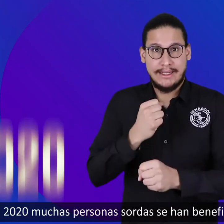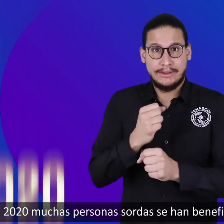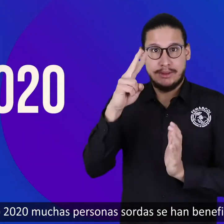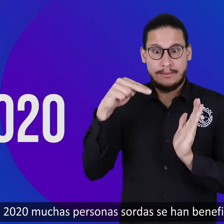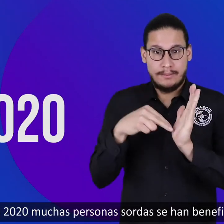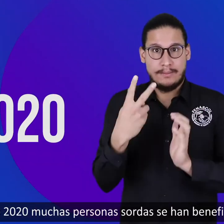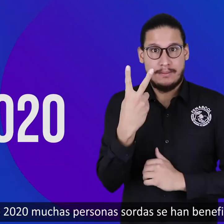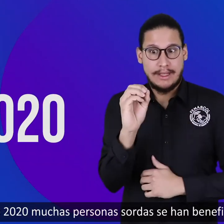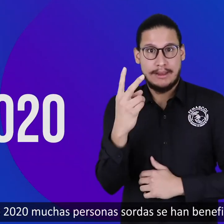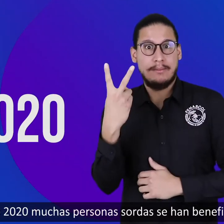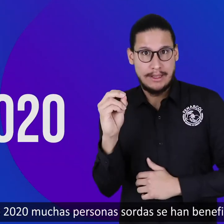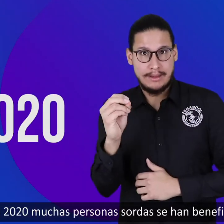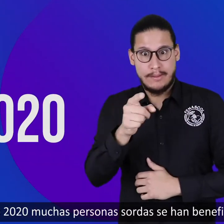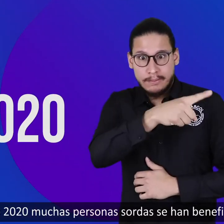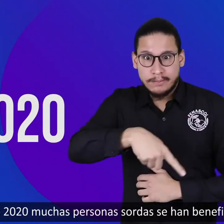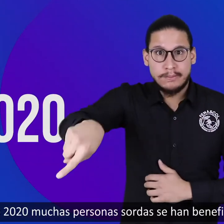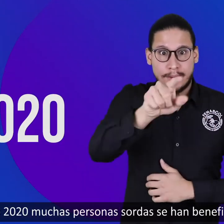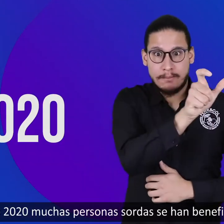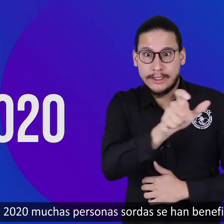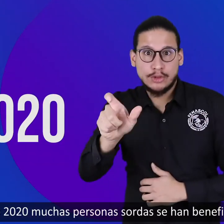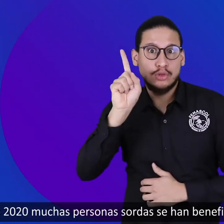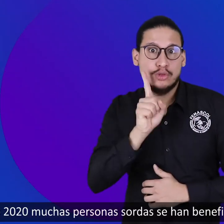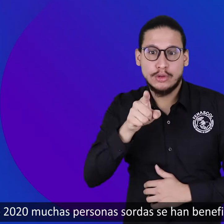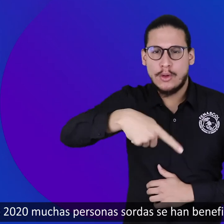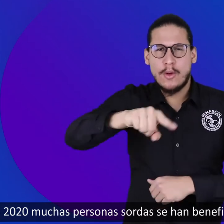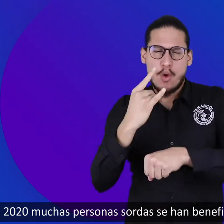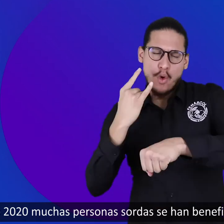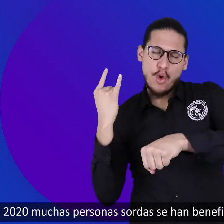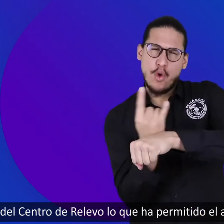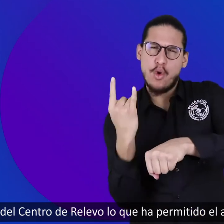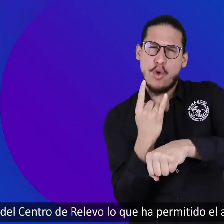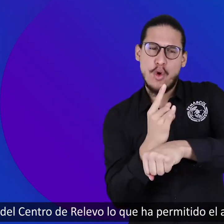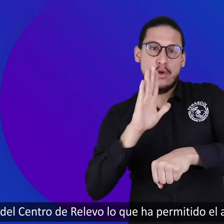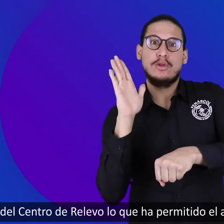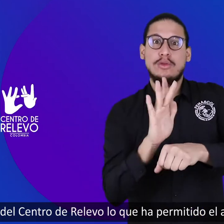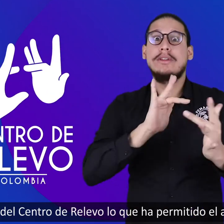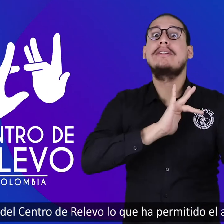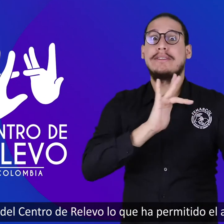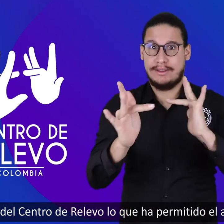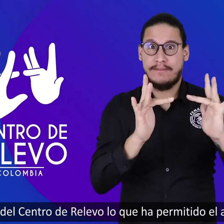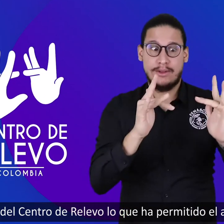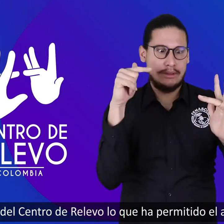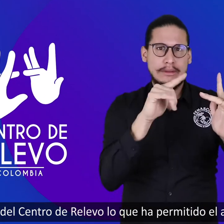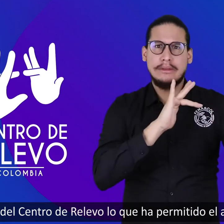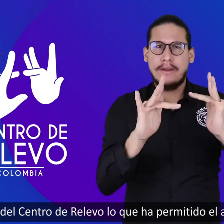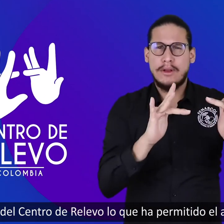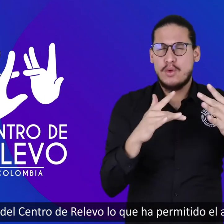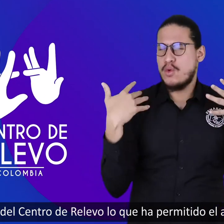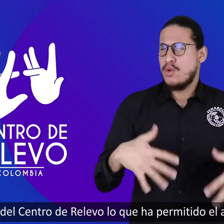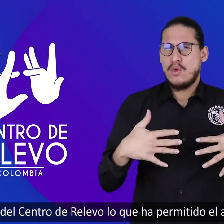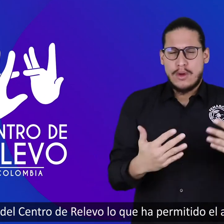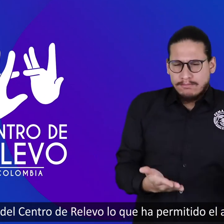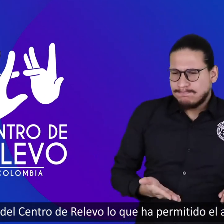En este año 2020, muchas personas sordas se han beneficiado de los servicios del centro de relevo, lo que ha